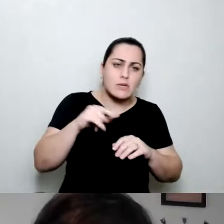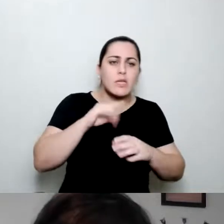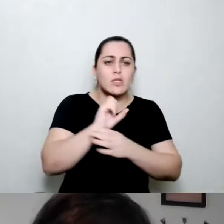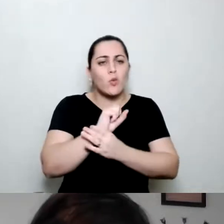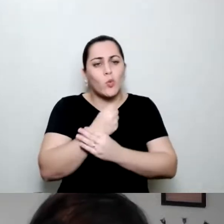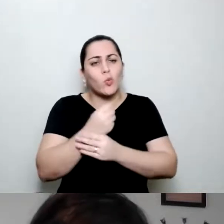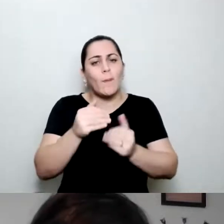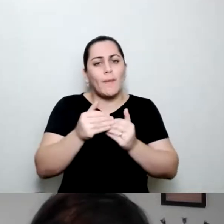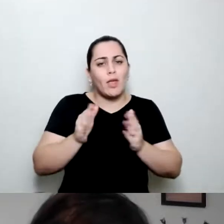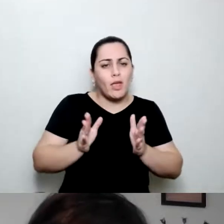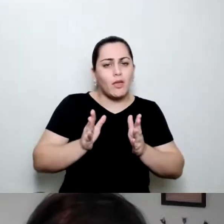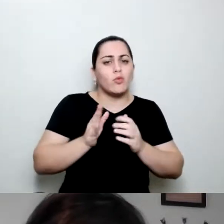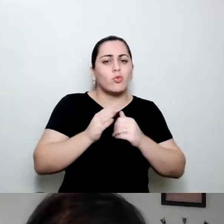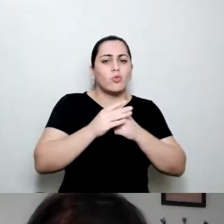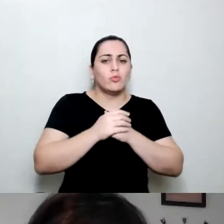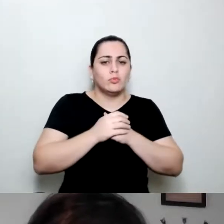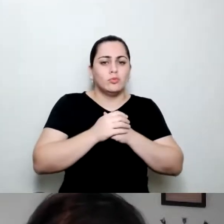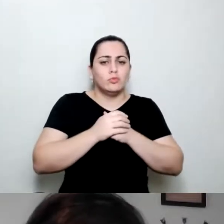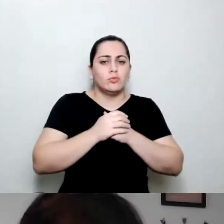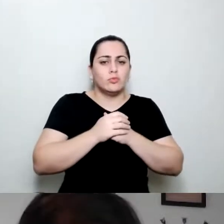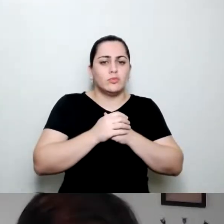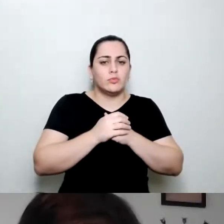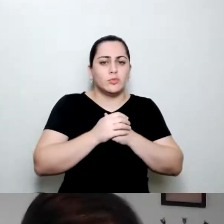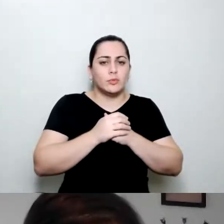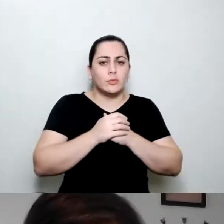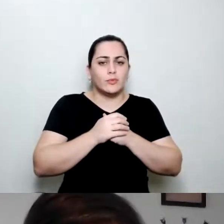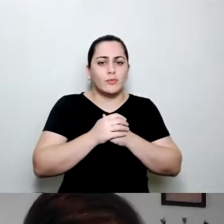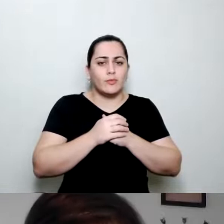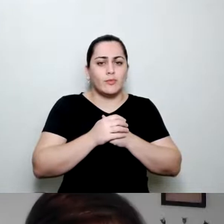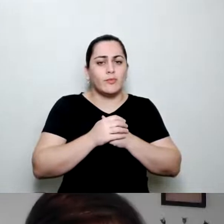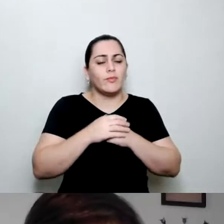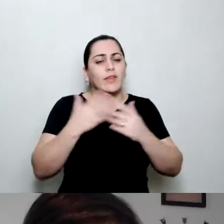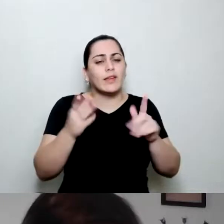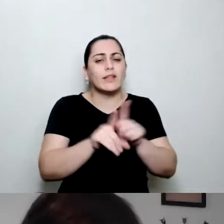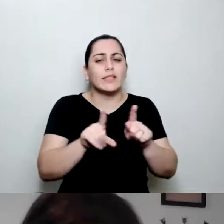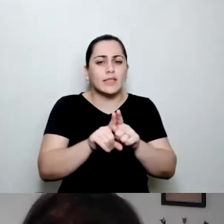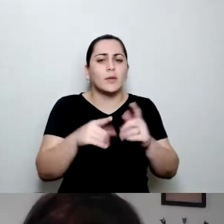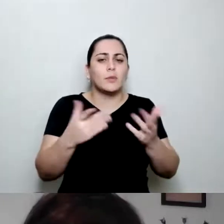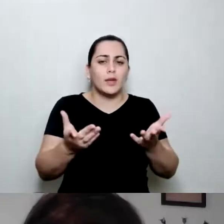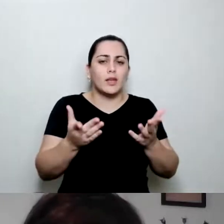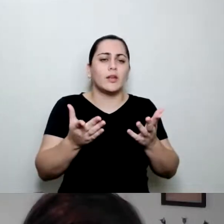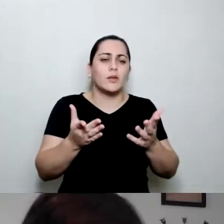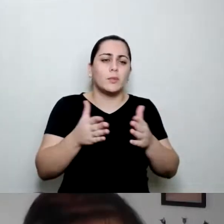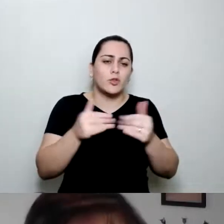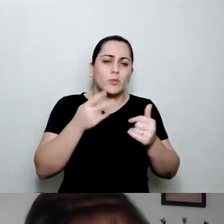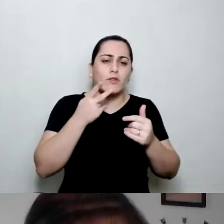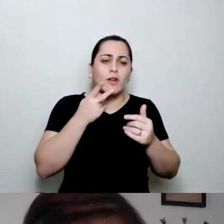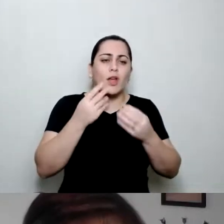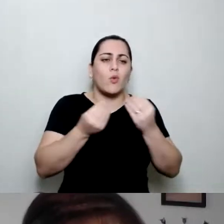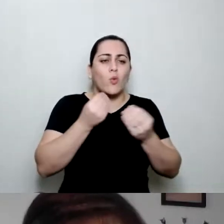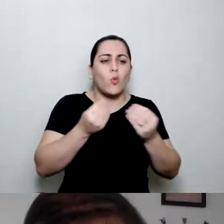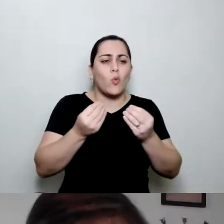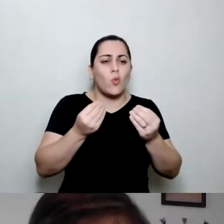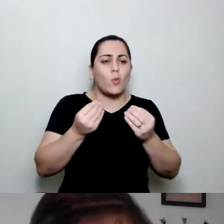abertos. E eu já emendo pedindo para você falar um pouco sobre parâmetros de nomeação